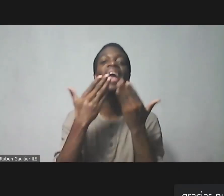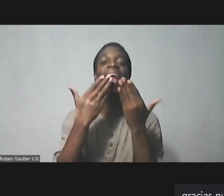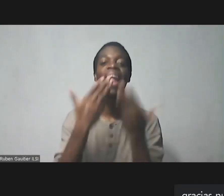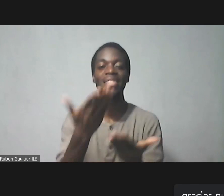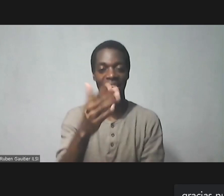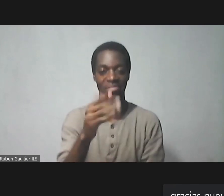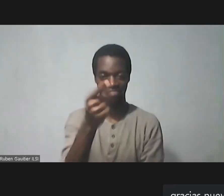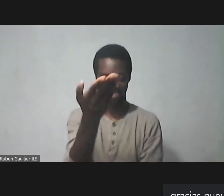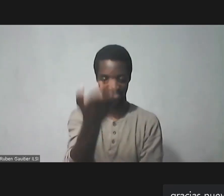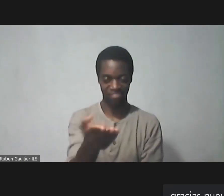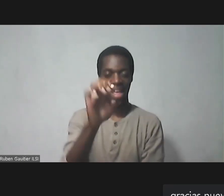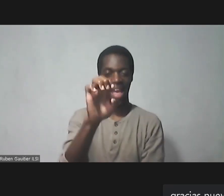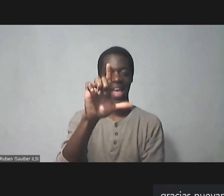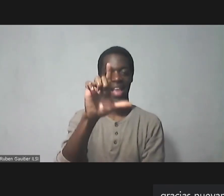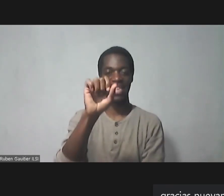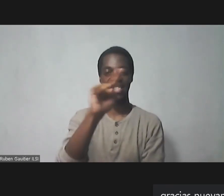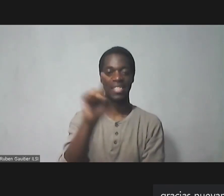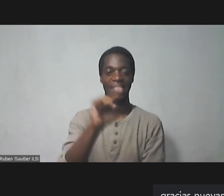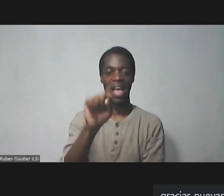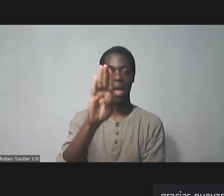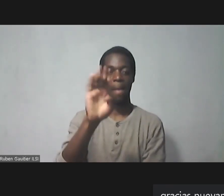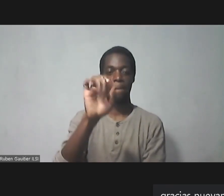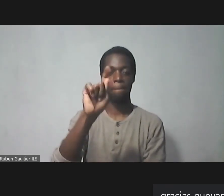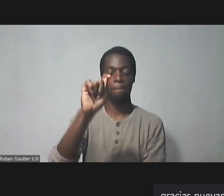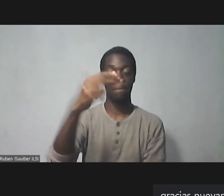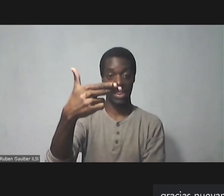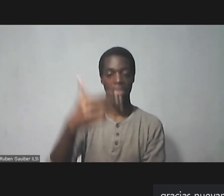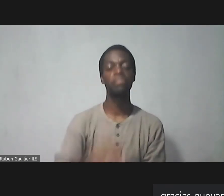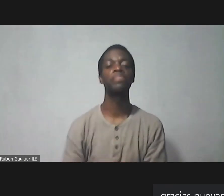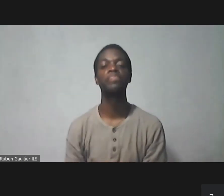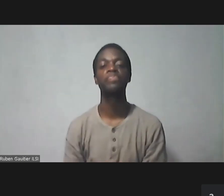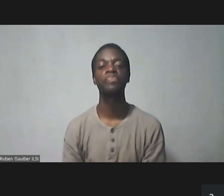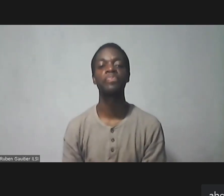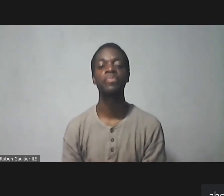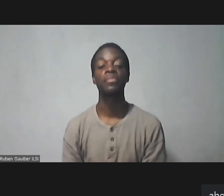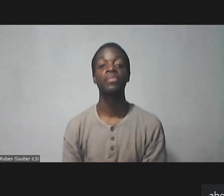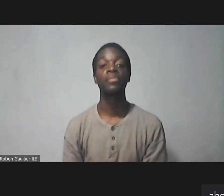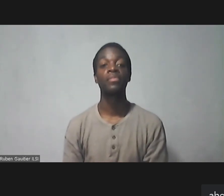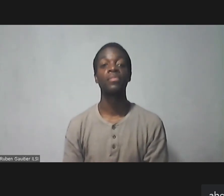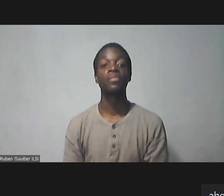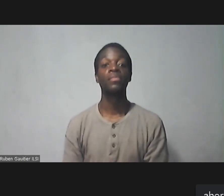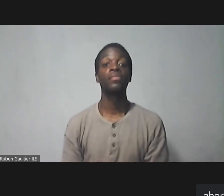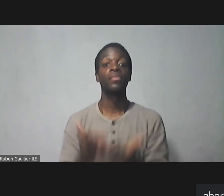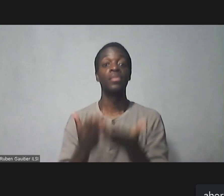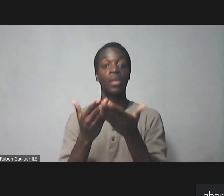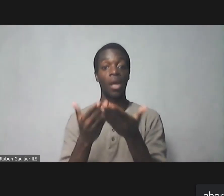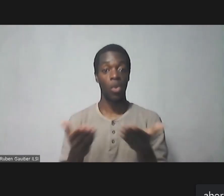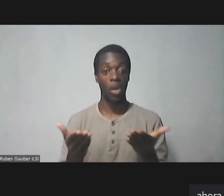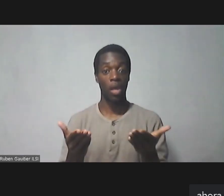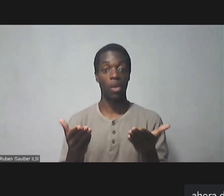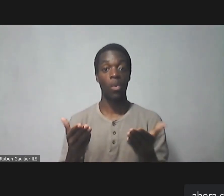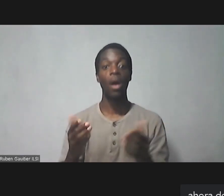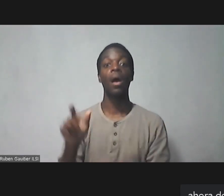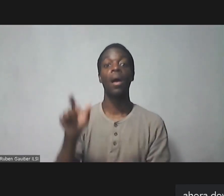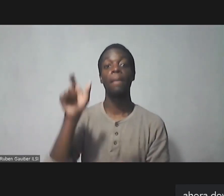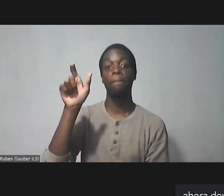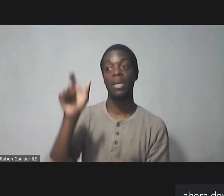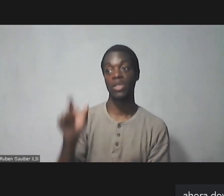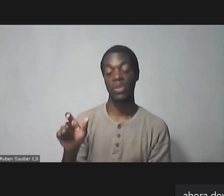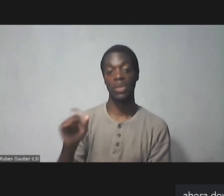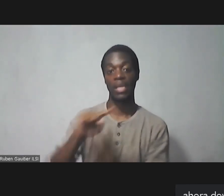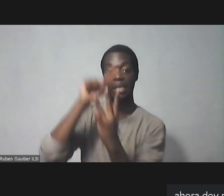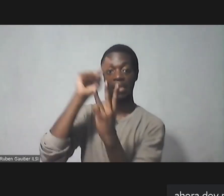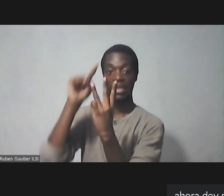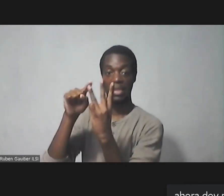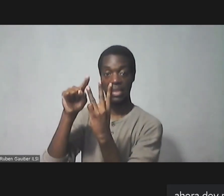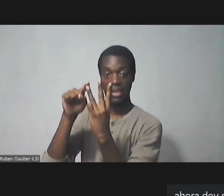Bueno, entonces ahora quiero dar paso a una persona más, que es la tercera panelista, pero antes quería hacer